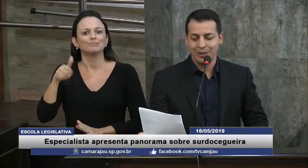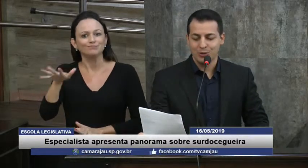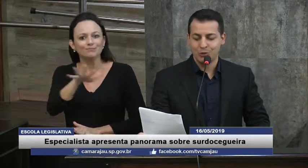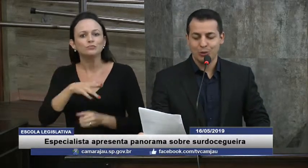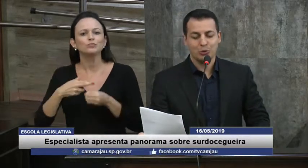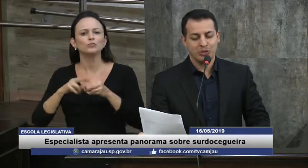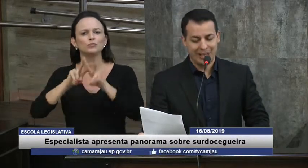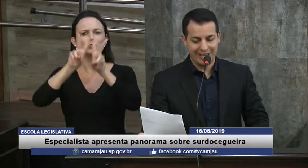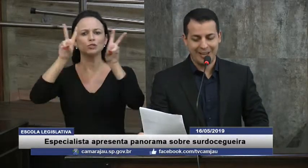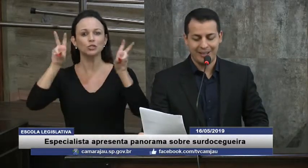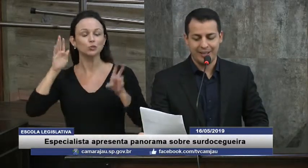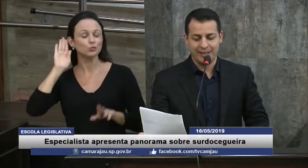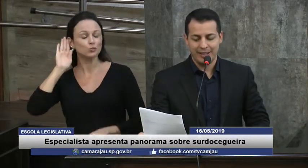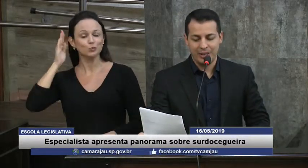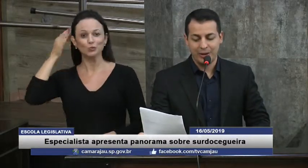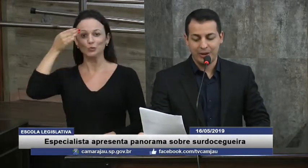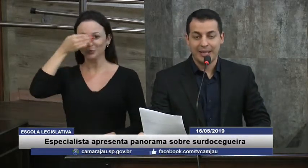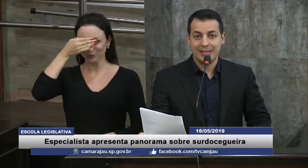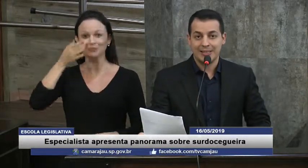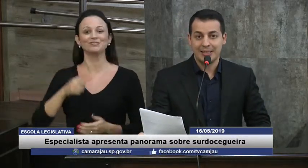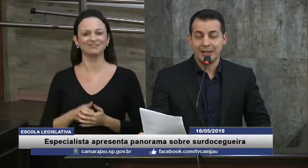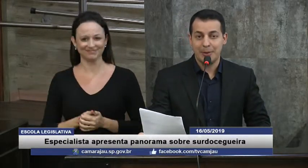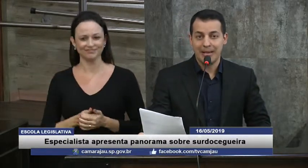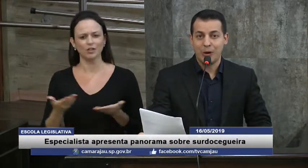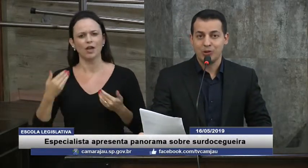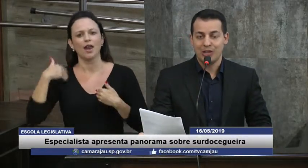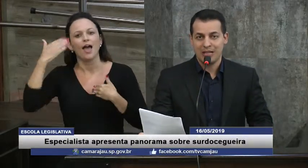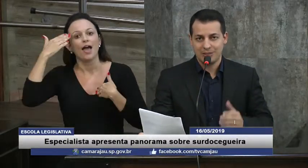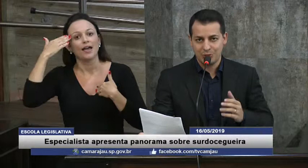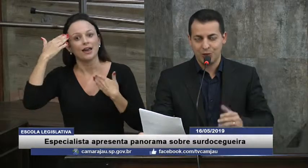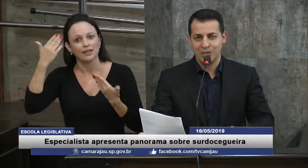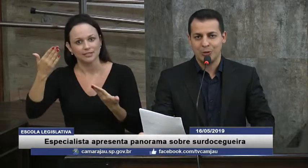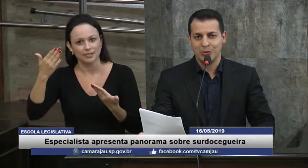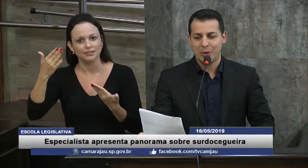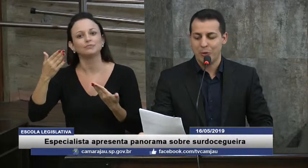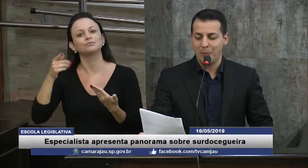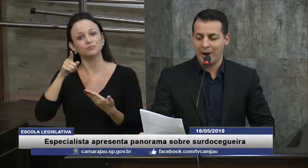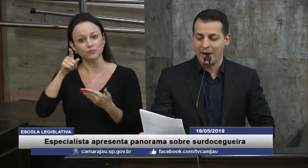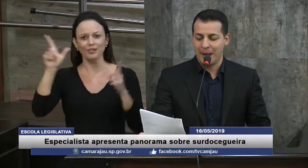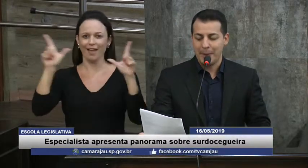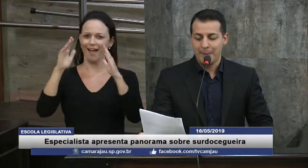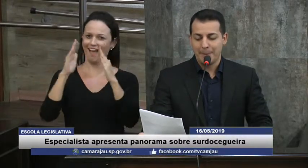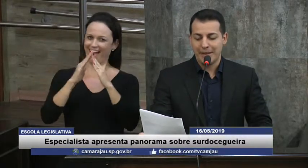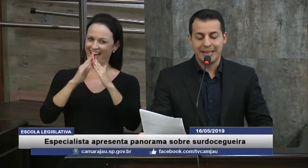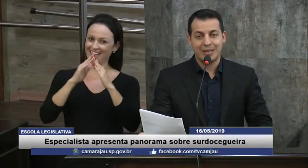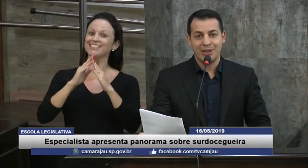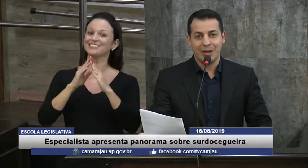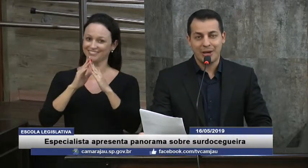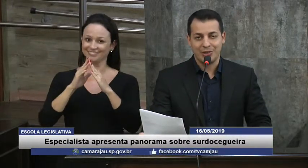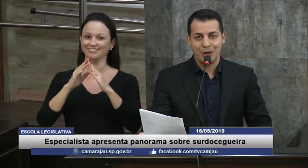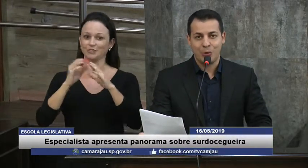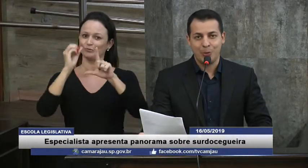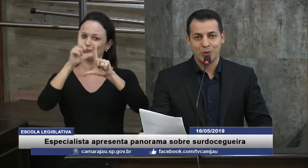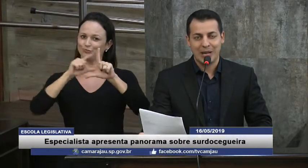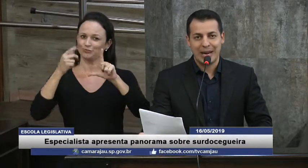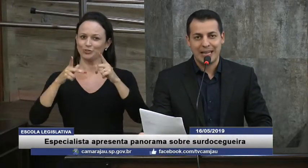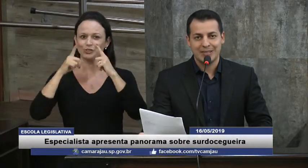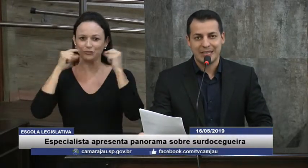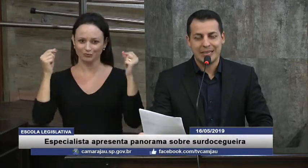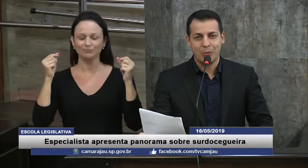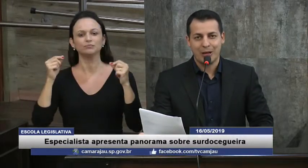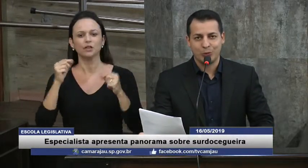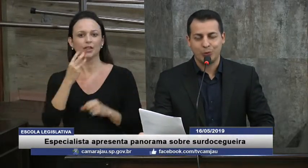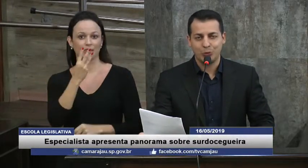tema Surdo-Cegueira. Eu quero agradecer também a audiência de você que nos acompanha pela TV Câmara Jaú, pelos